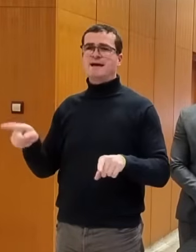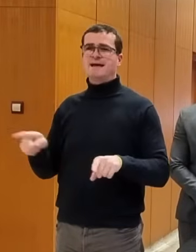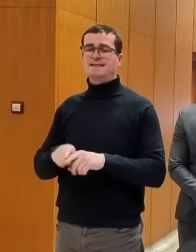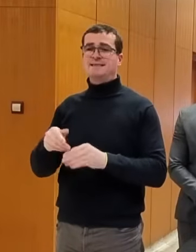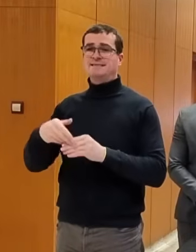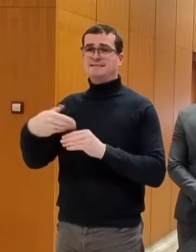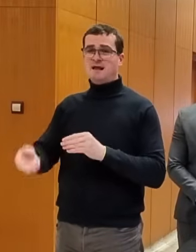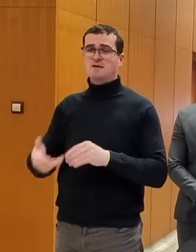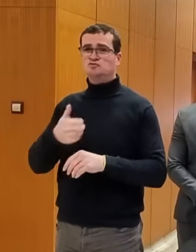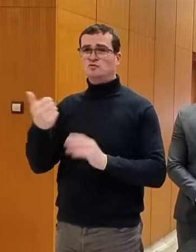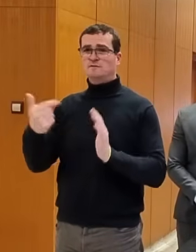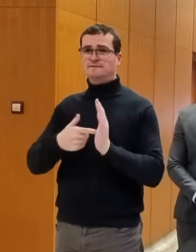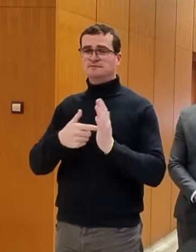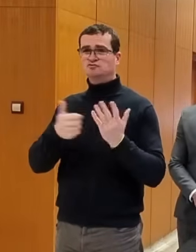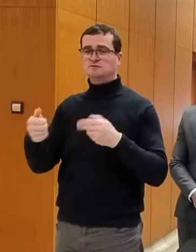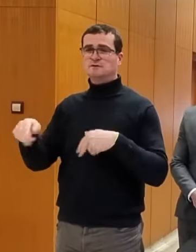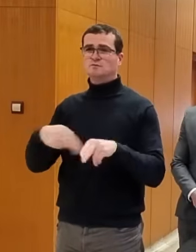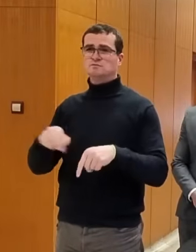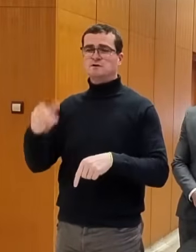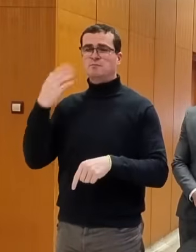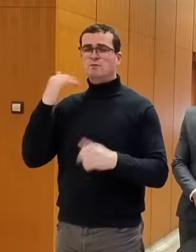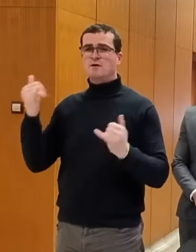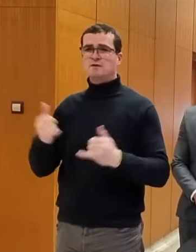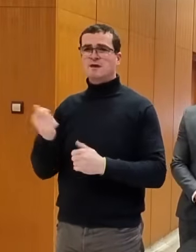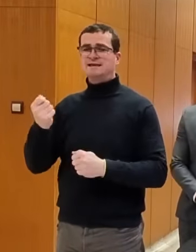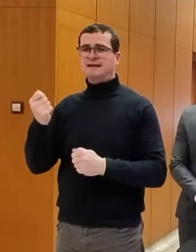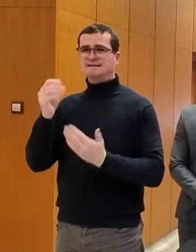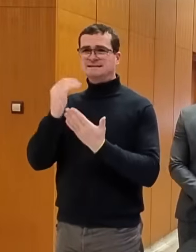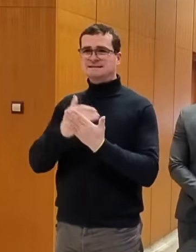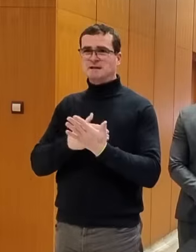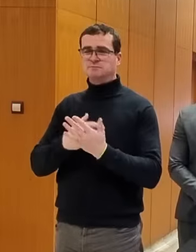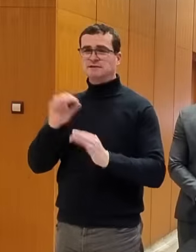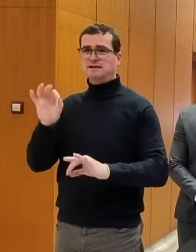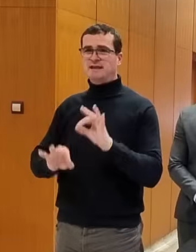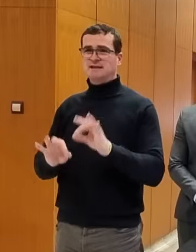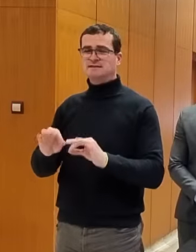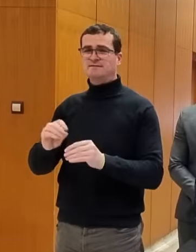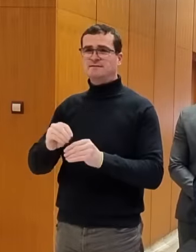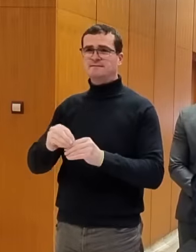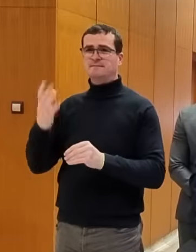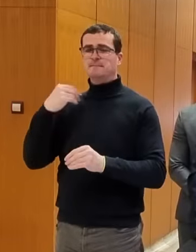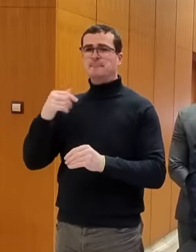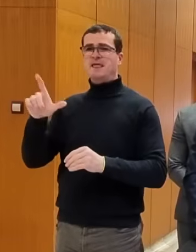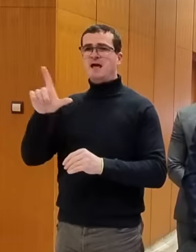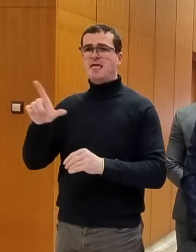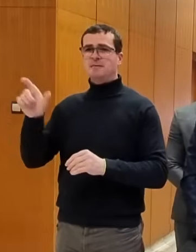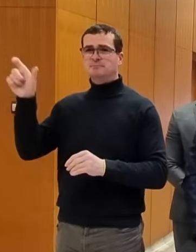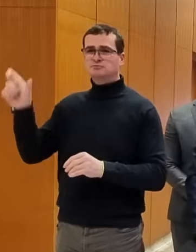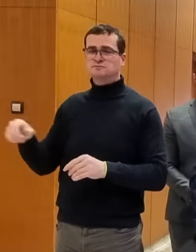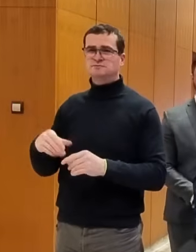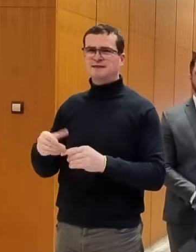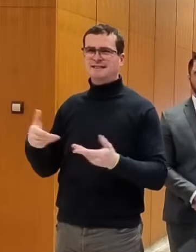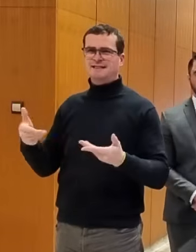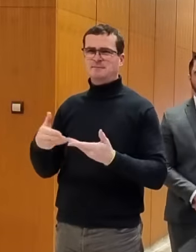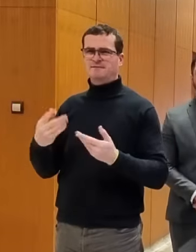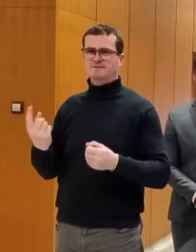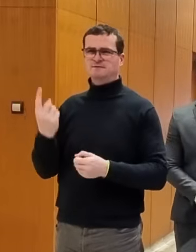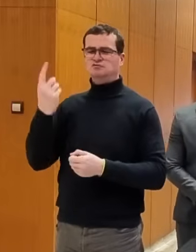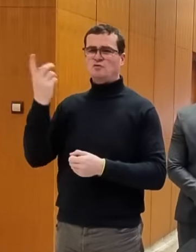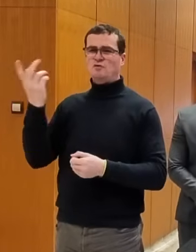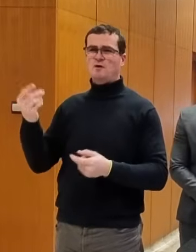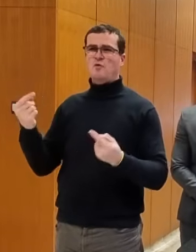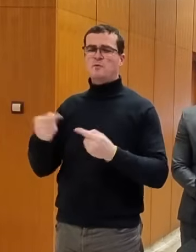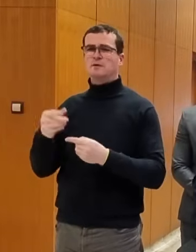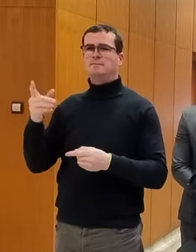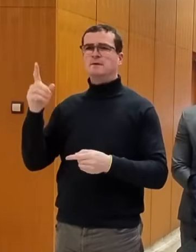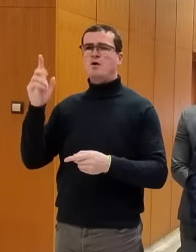na ďalší rok 2006 začala diskusia o tom, že naozaj tie trestné sadzby, ktoré nastavil ešte vtedy Daniel Lipšic, sú neprimerane vysoké